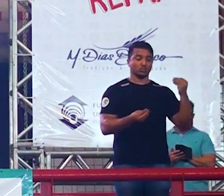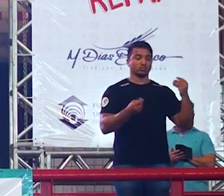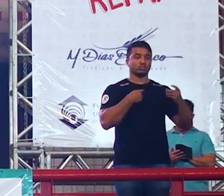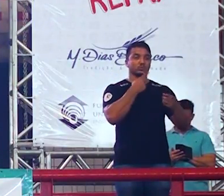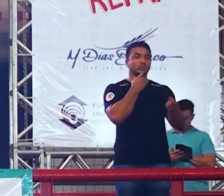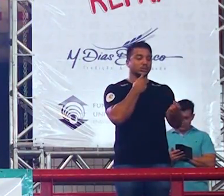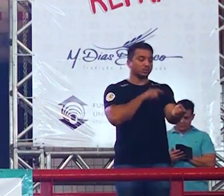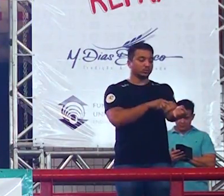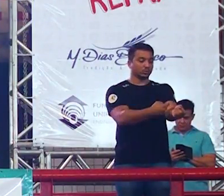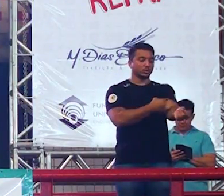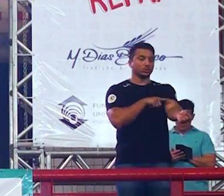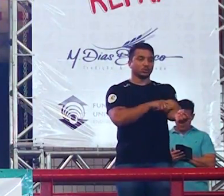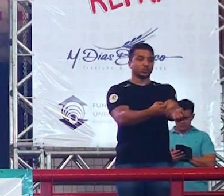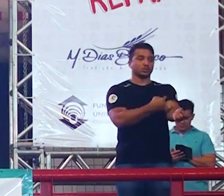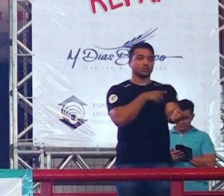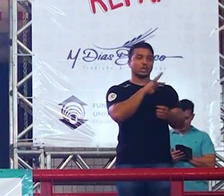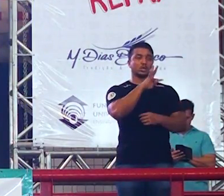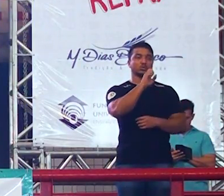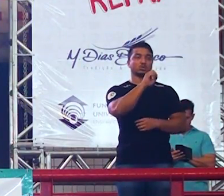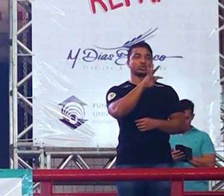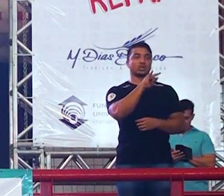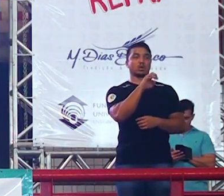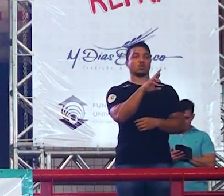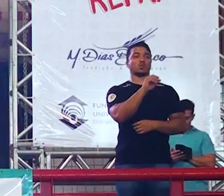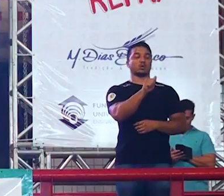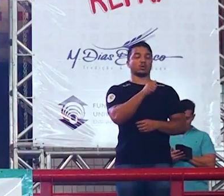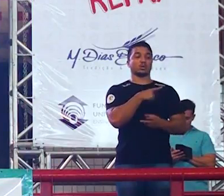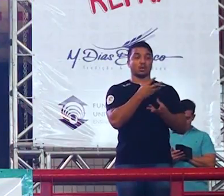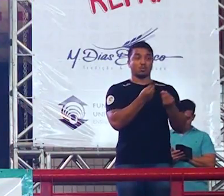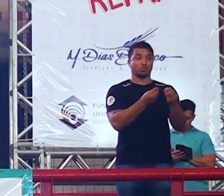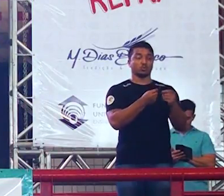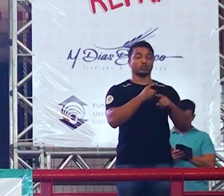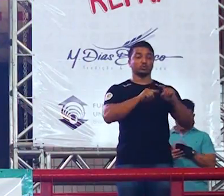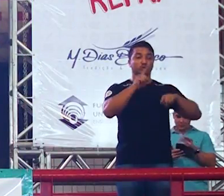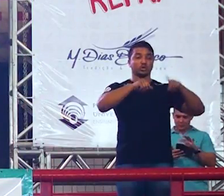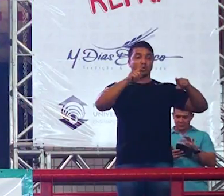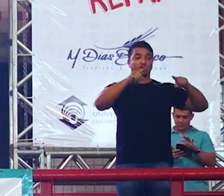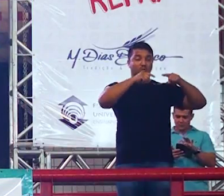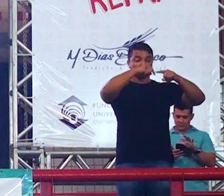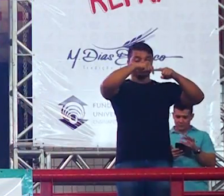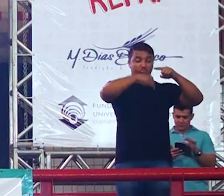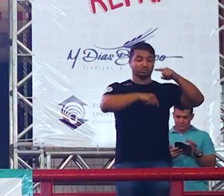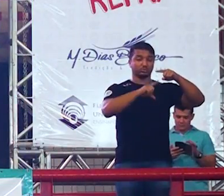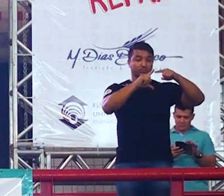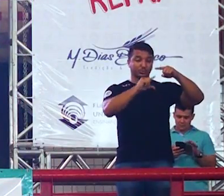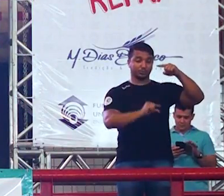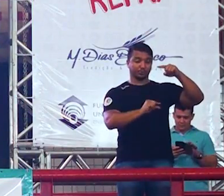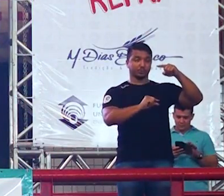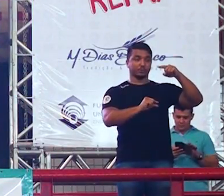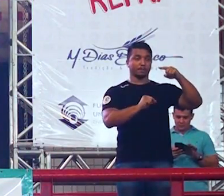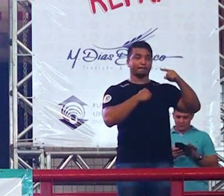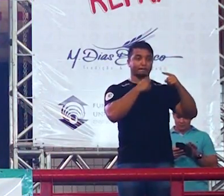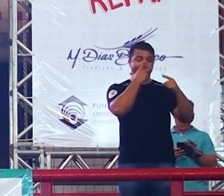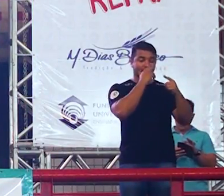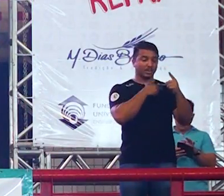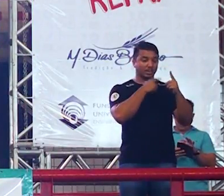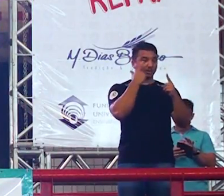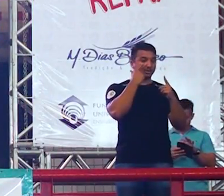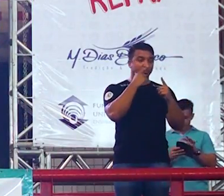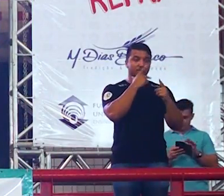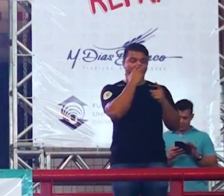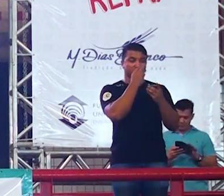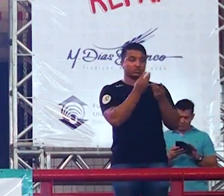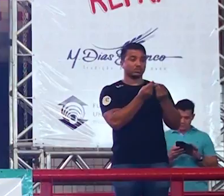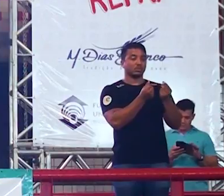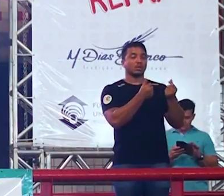e descobriu que esse hormônio encontrava-se um nível muito abaixo do normal esperado. Imediatamente ele buscou